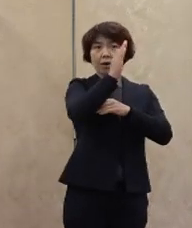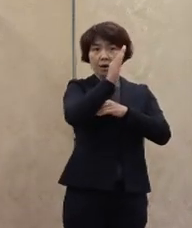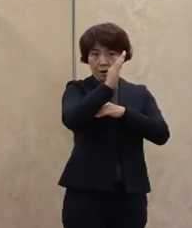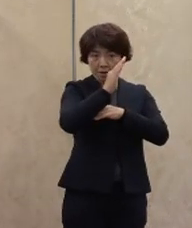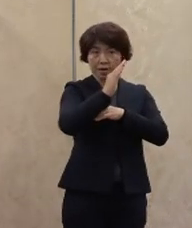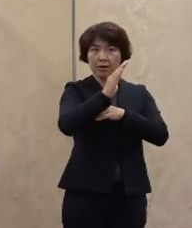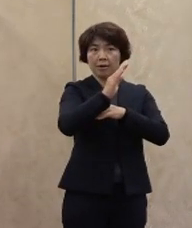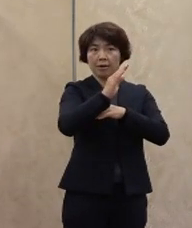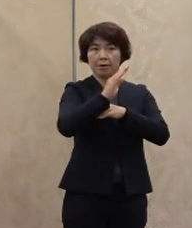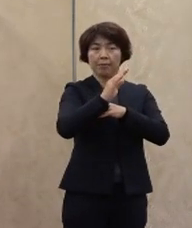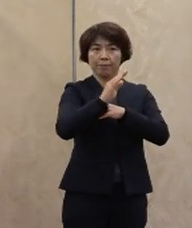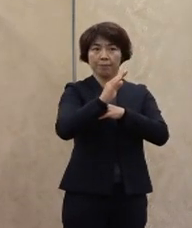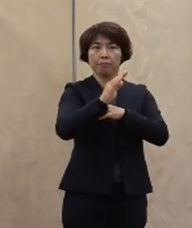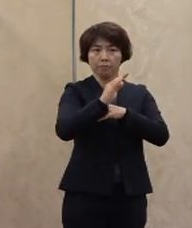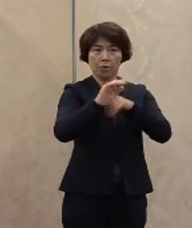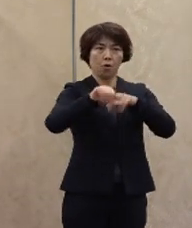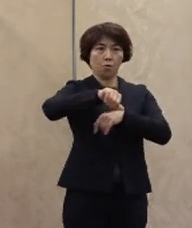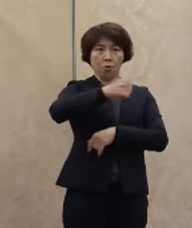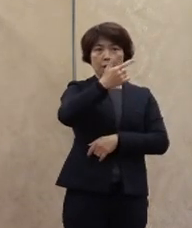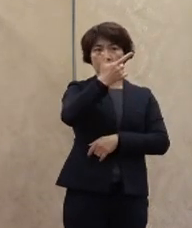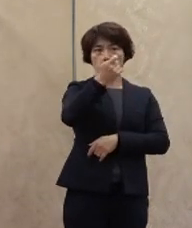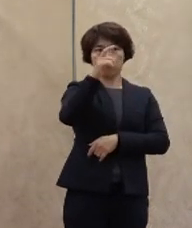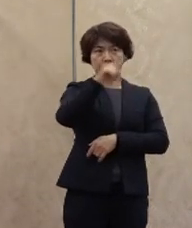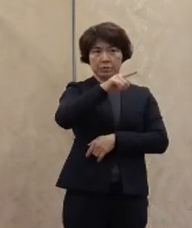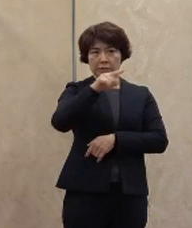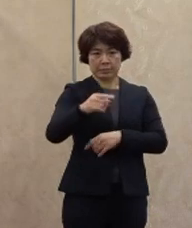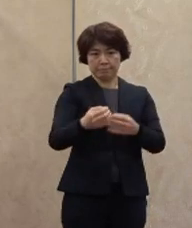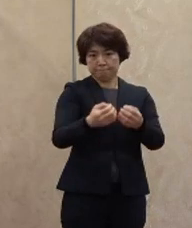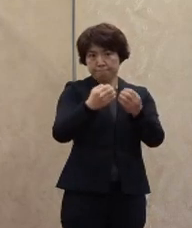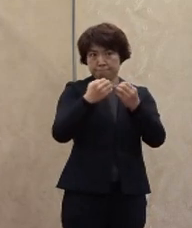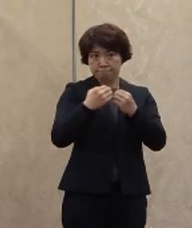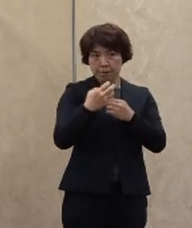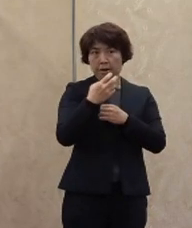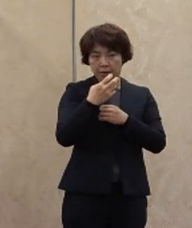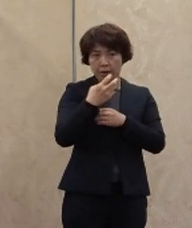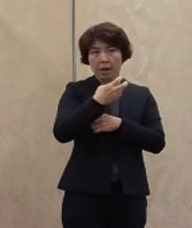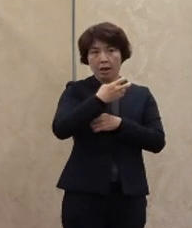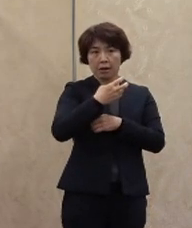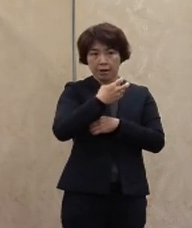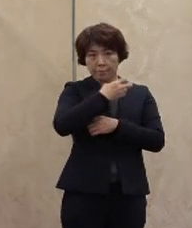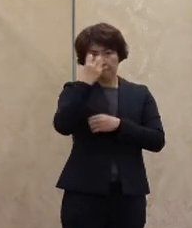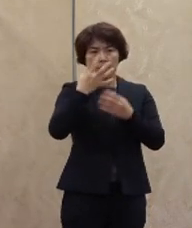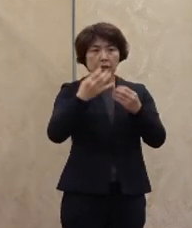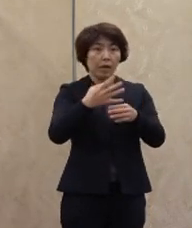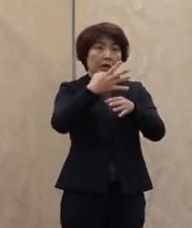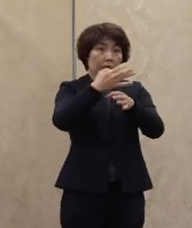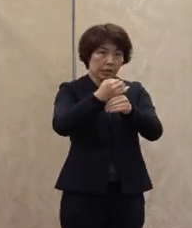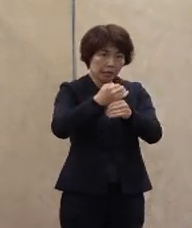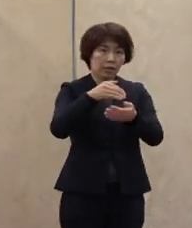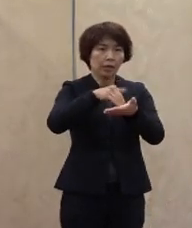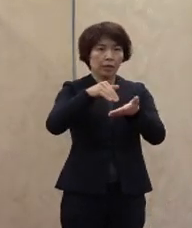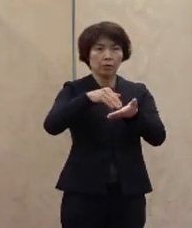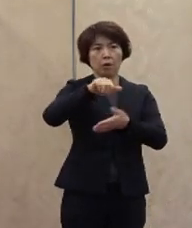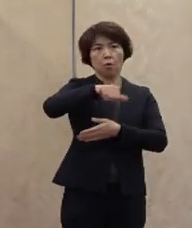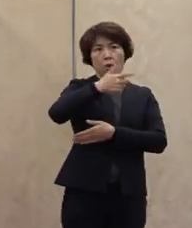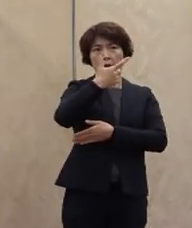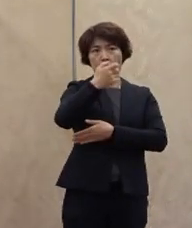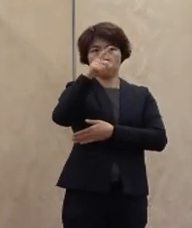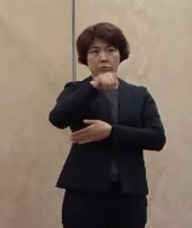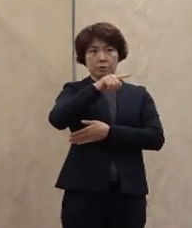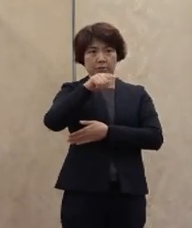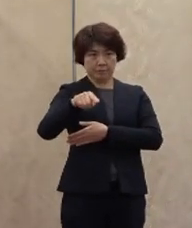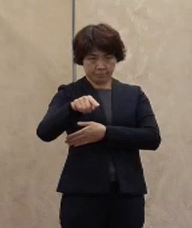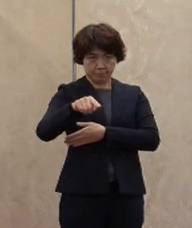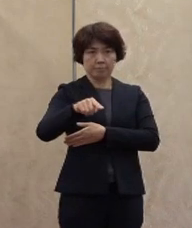で560名の陽性者の判明、これは判明日ベースですけれども、560名の陽性者の